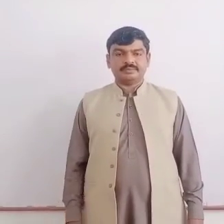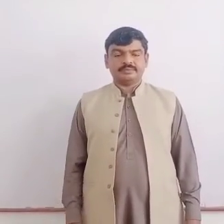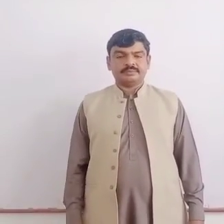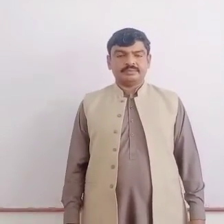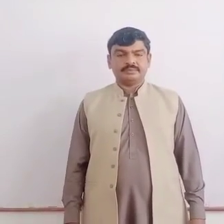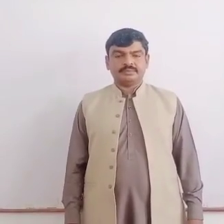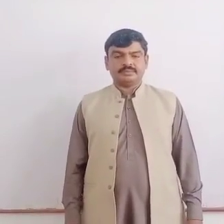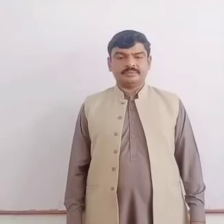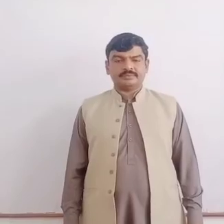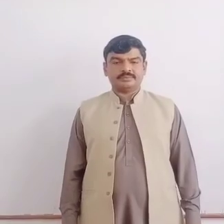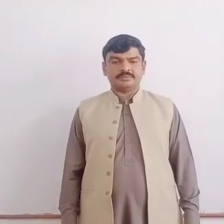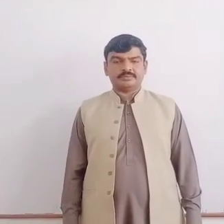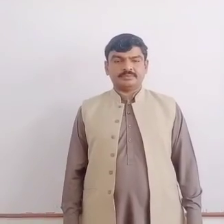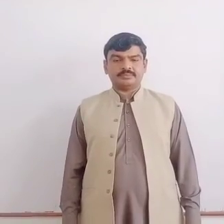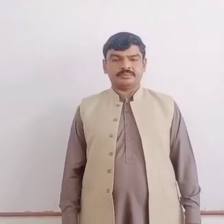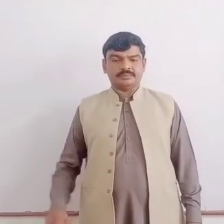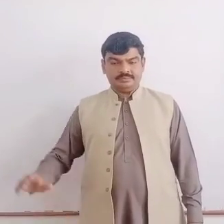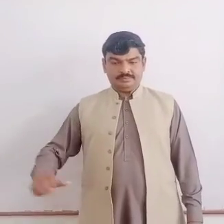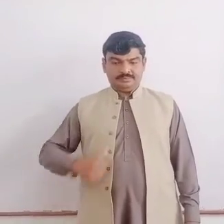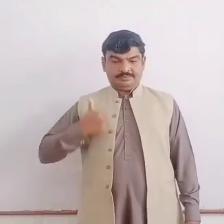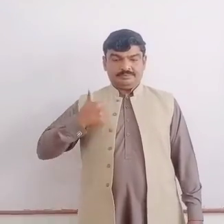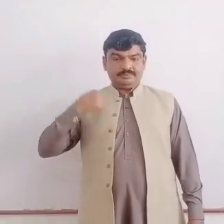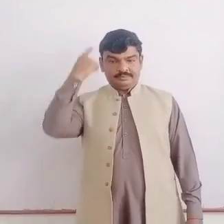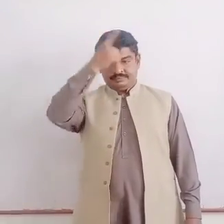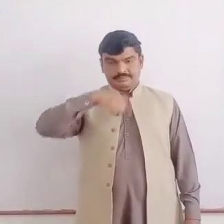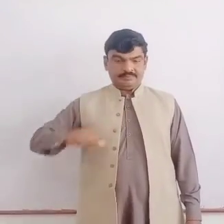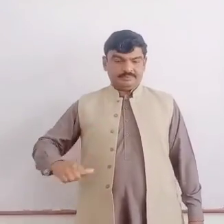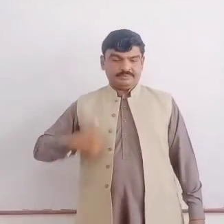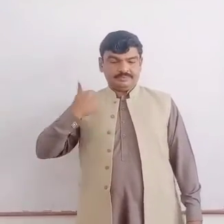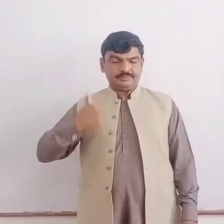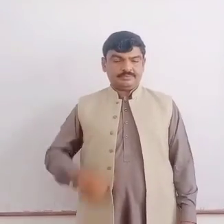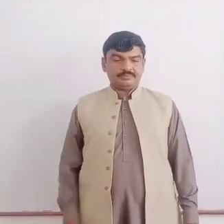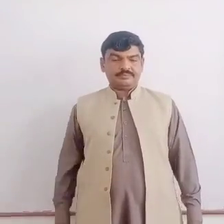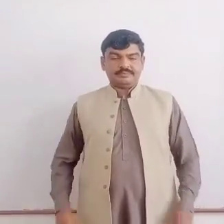रोब, रिहा होना।